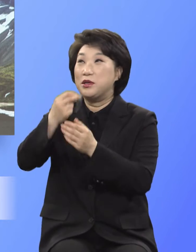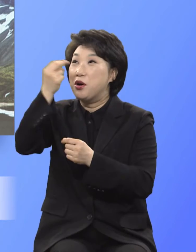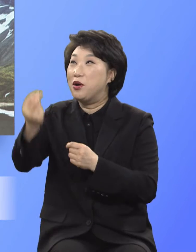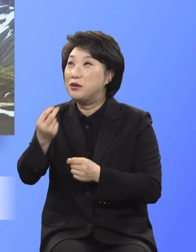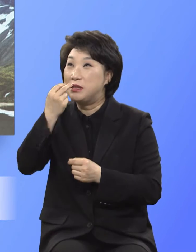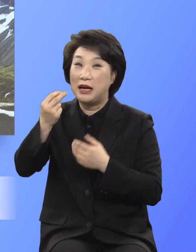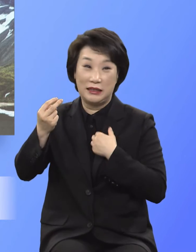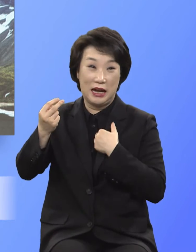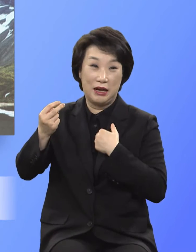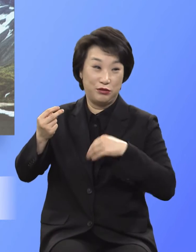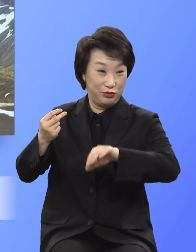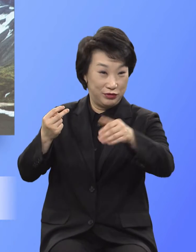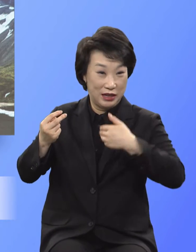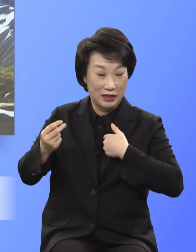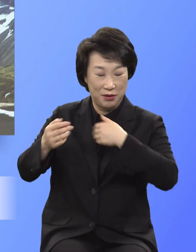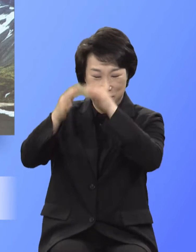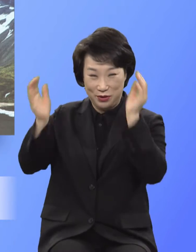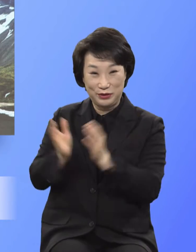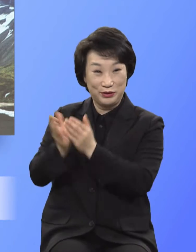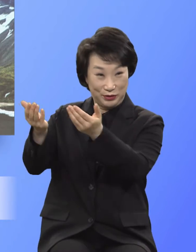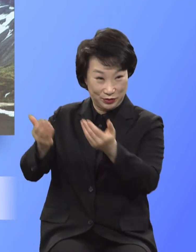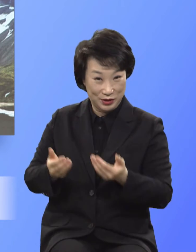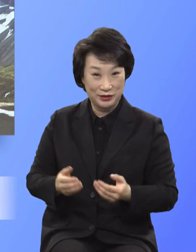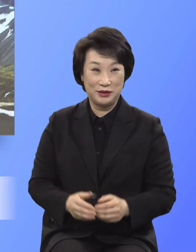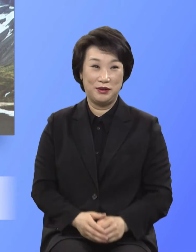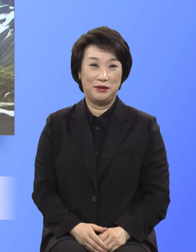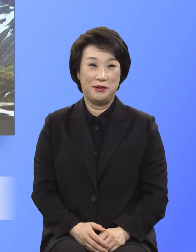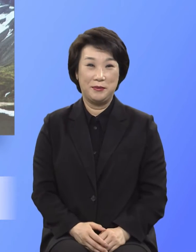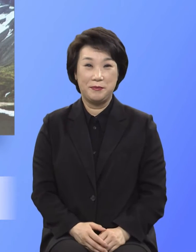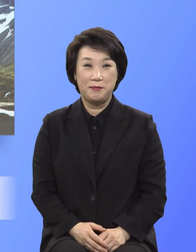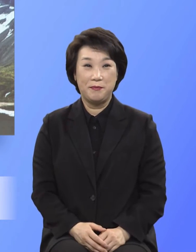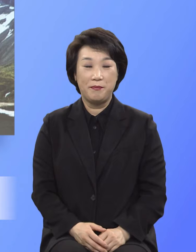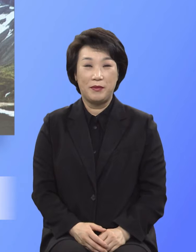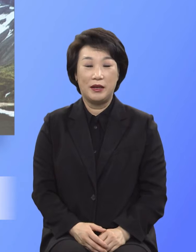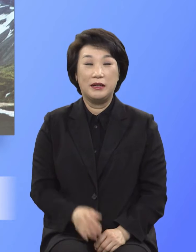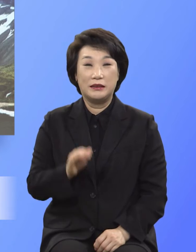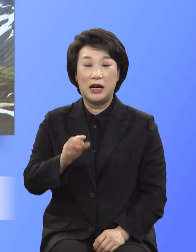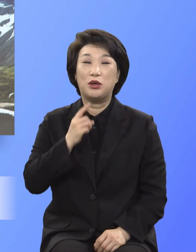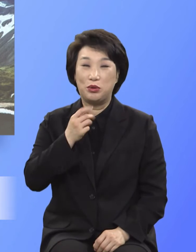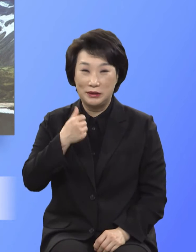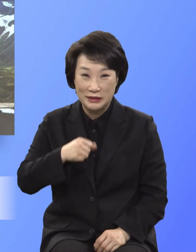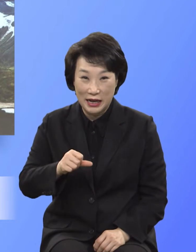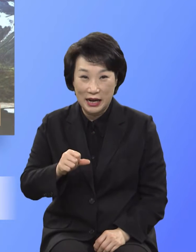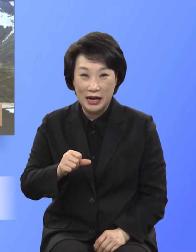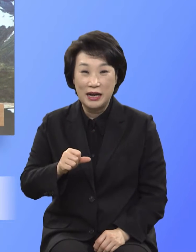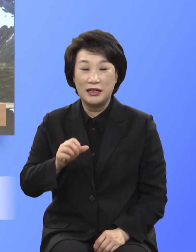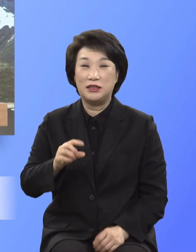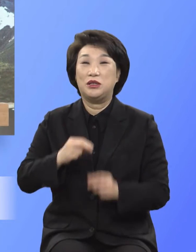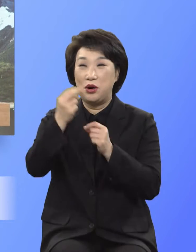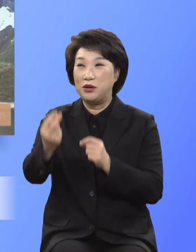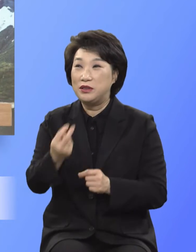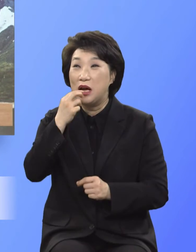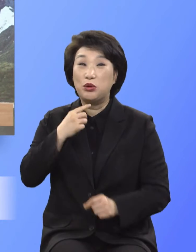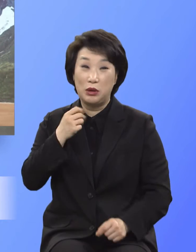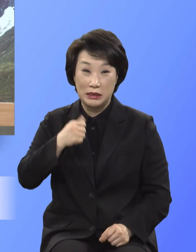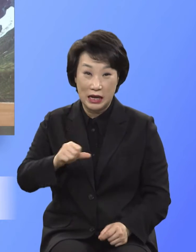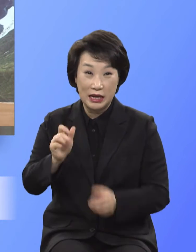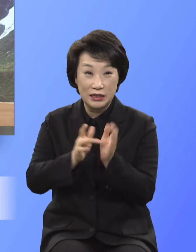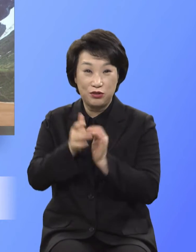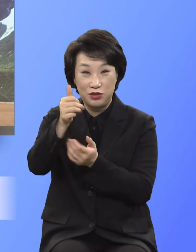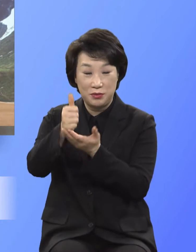영생의 몫을 우리 몫으로 인간에게 주시기 위해서 자기 독생 영생하시는